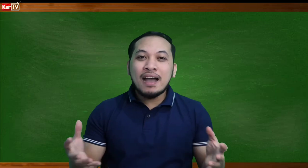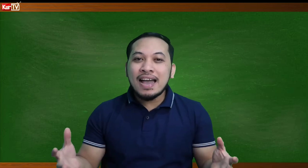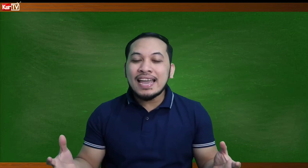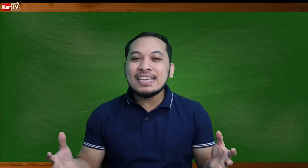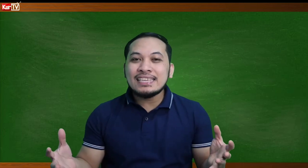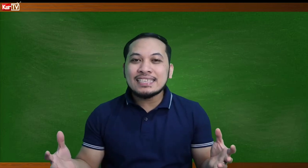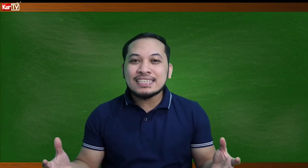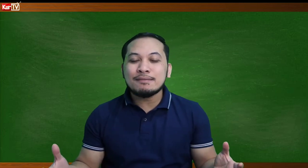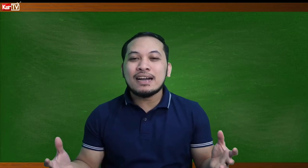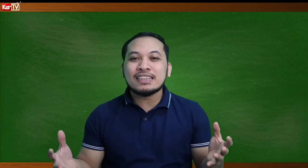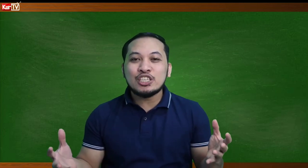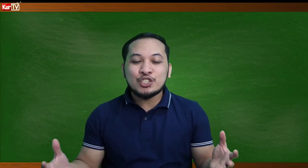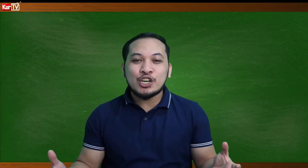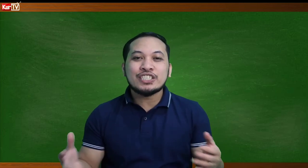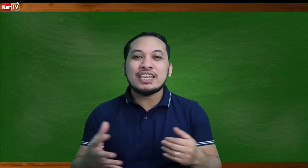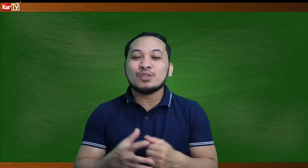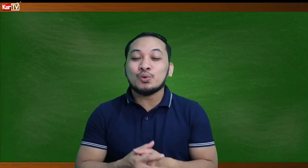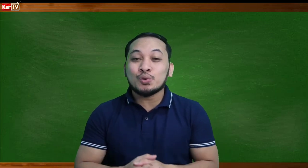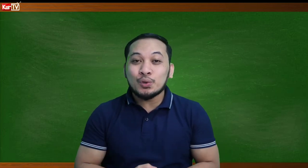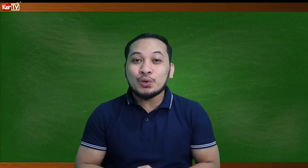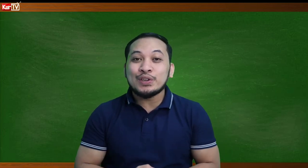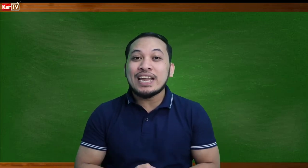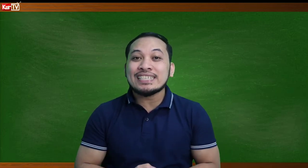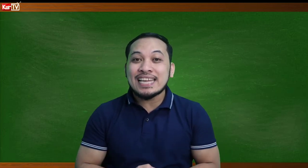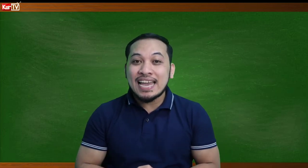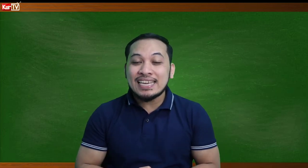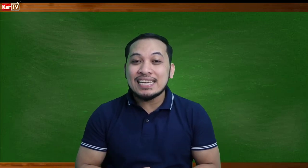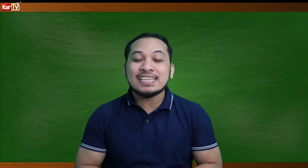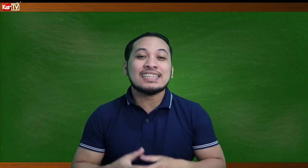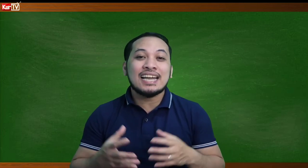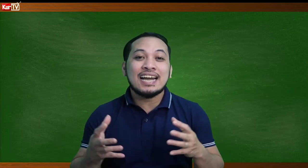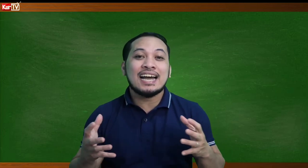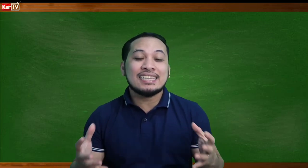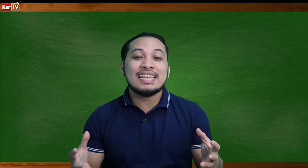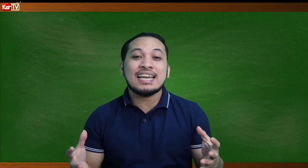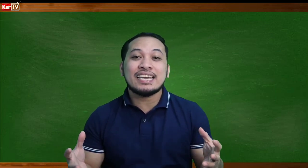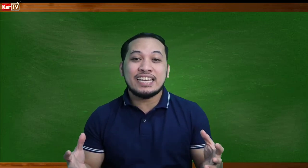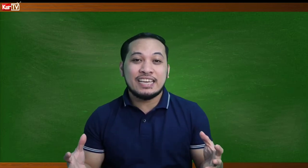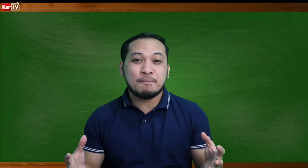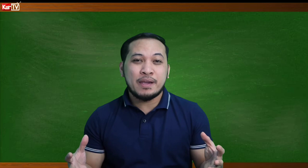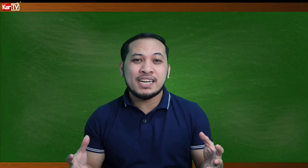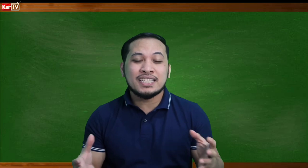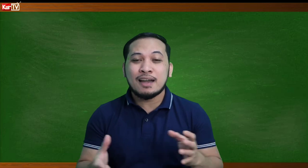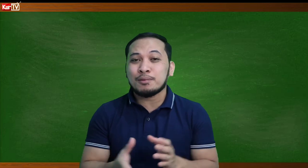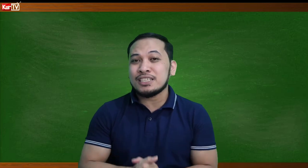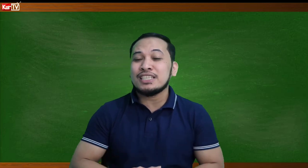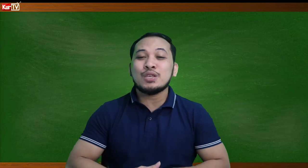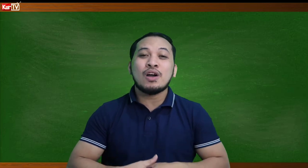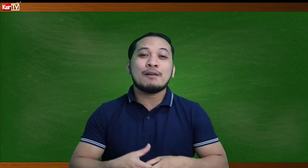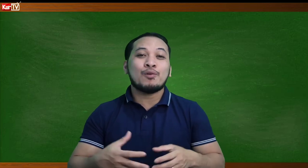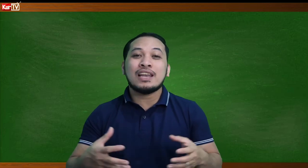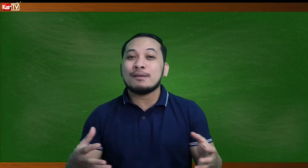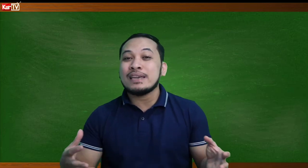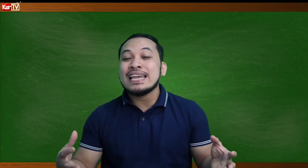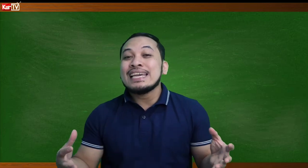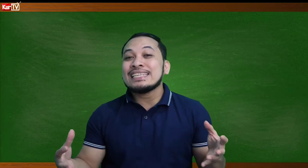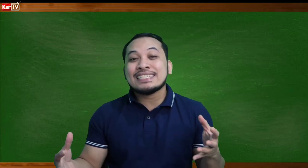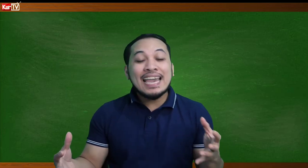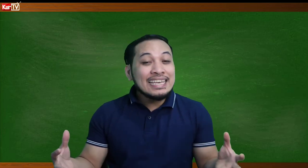ba ay isa sa mga teachers na nagtuturo ng science at nag-handle ng hearing impaired, tapos hindi nyo nga po alam